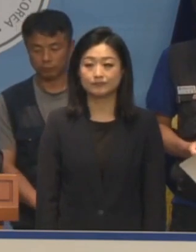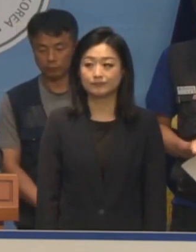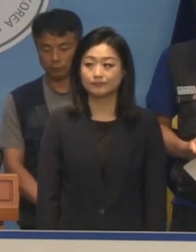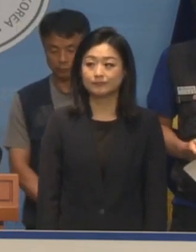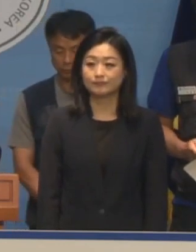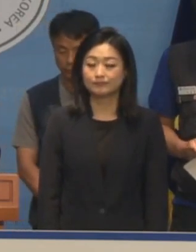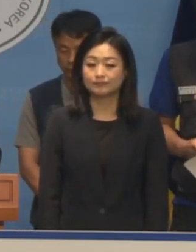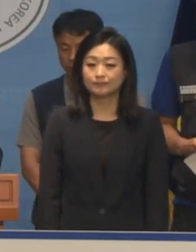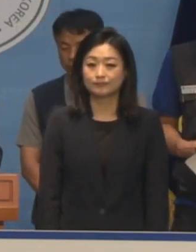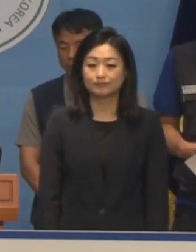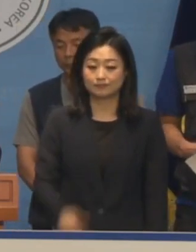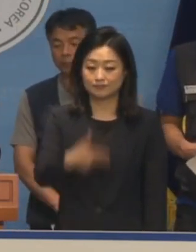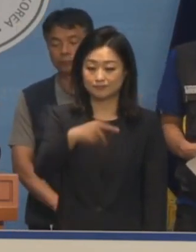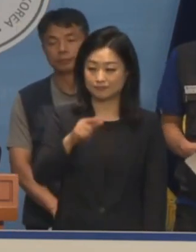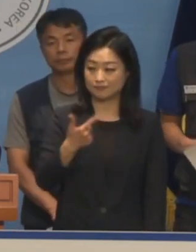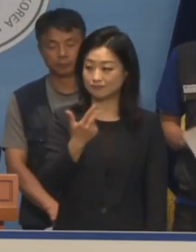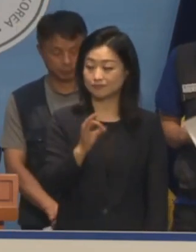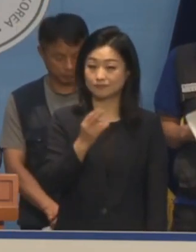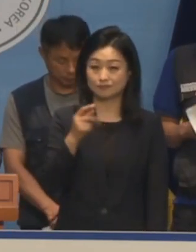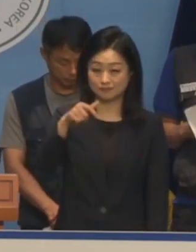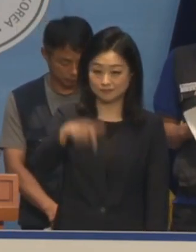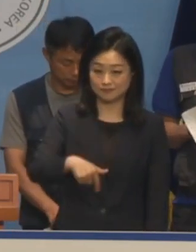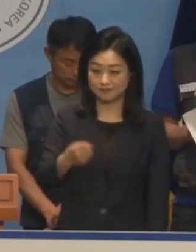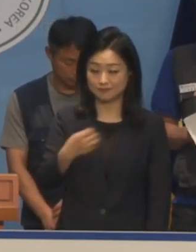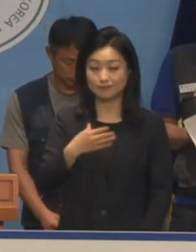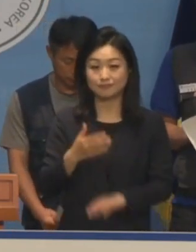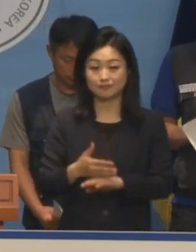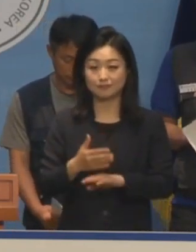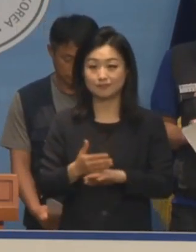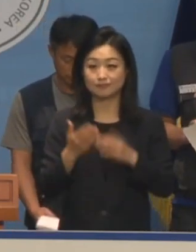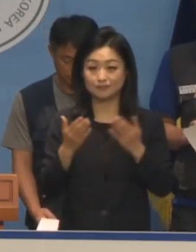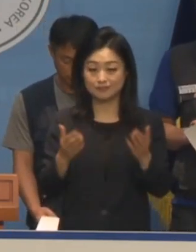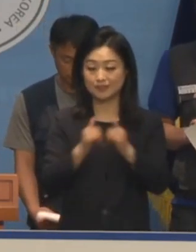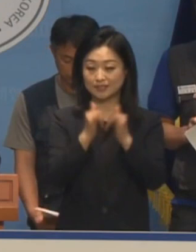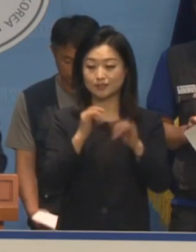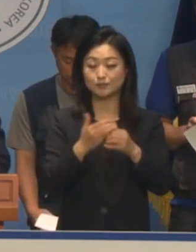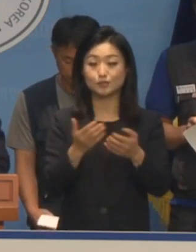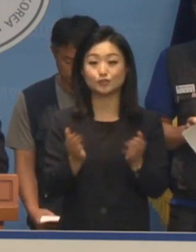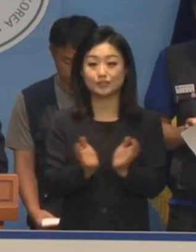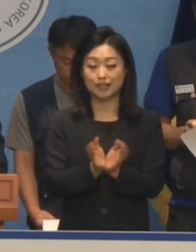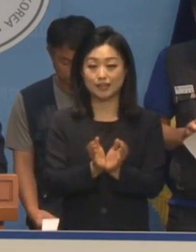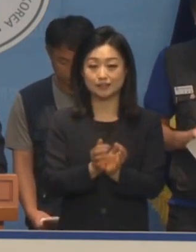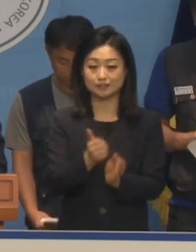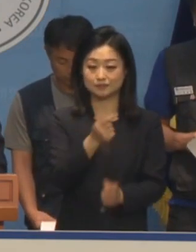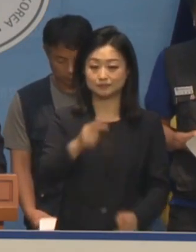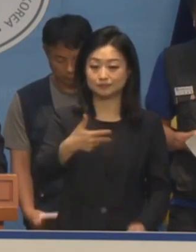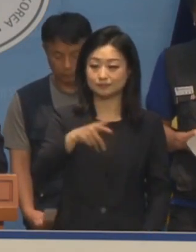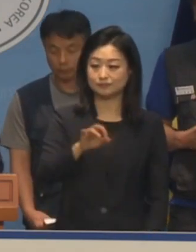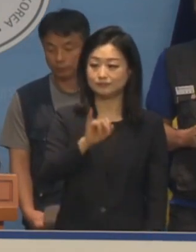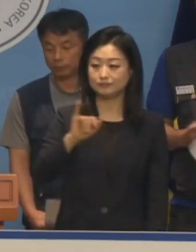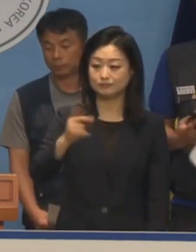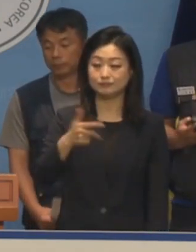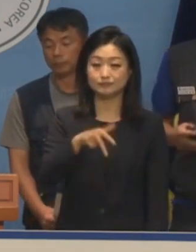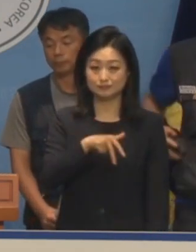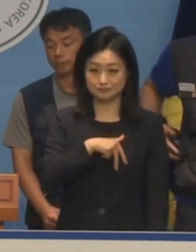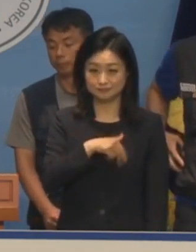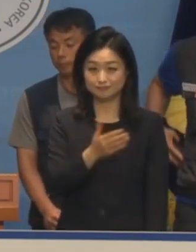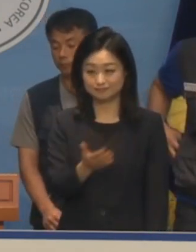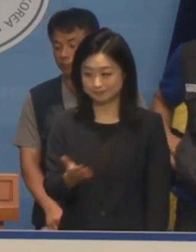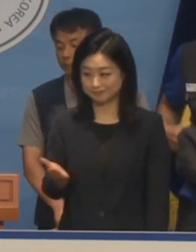예 전종덕 의원님 말씀 감사합니다 예 다음 순서는 사회민주당의 한창민 의원님 모시고